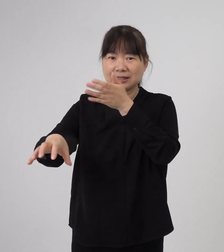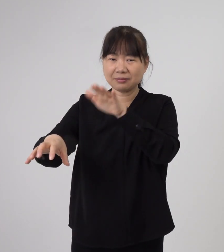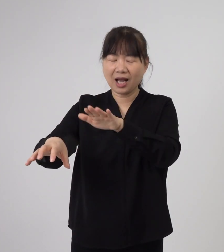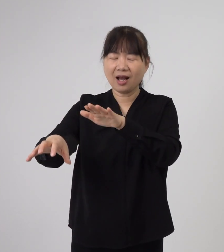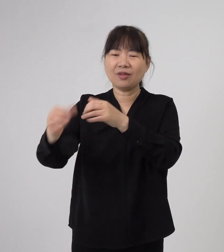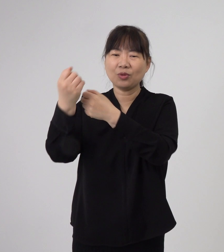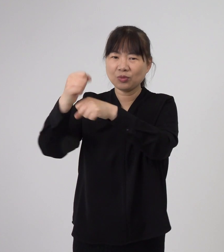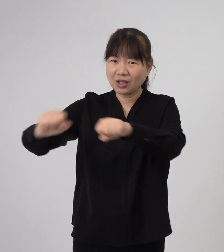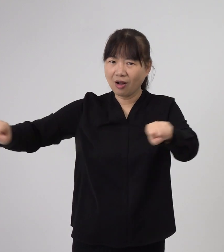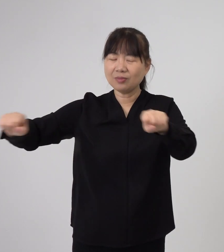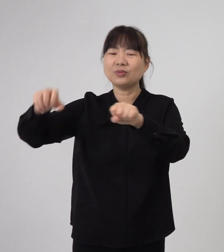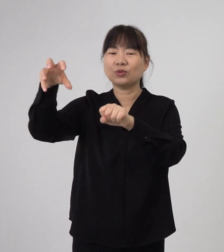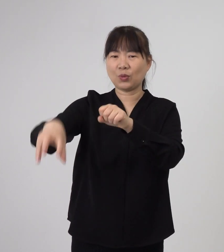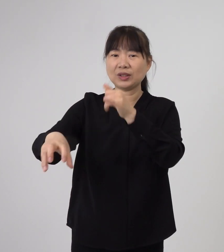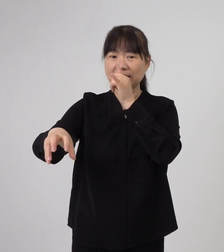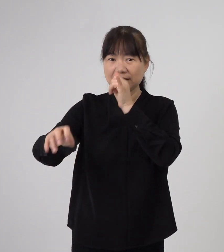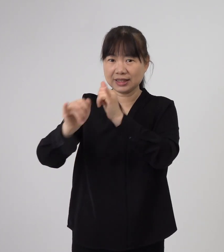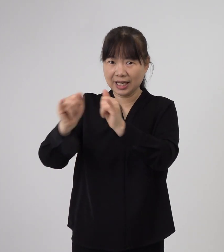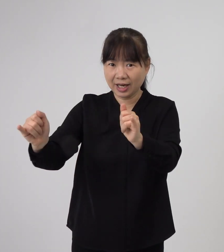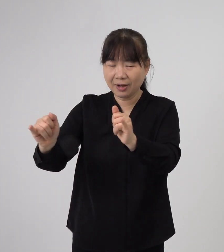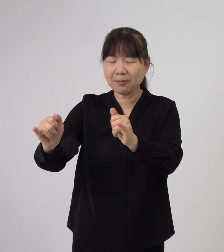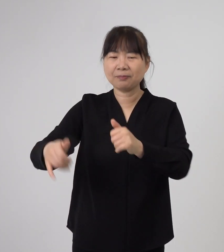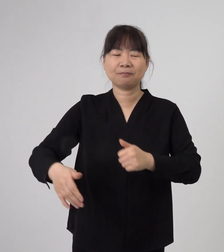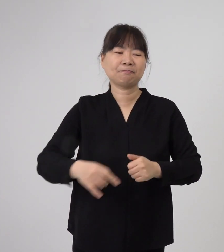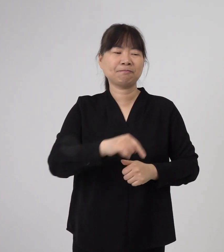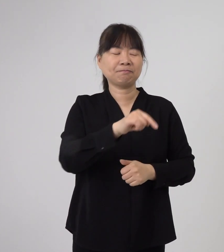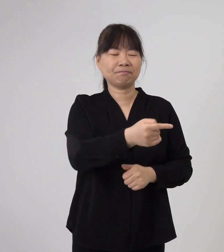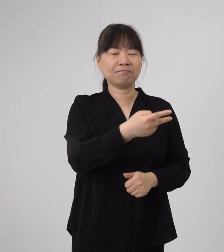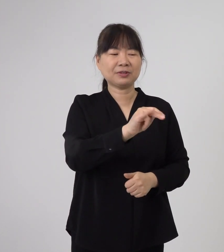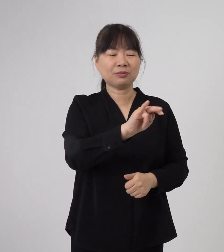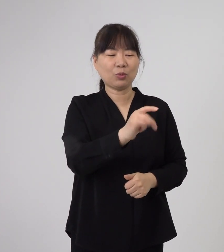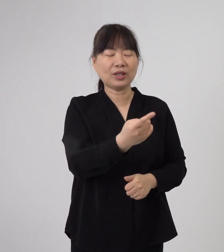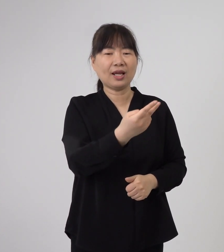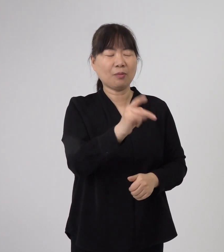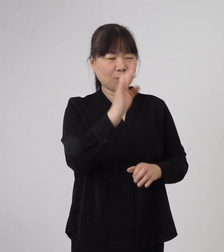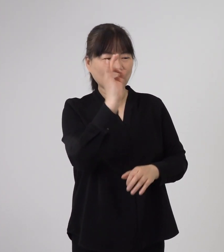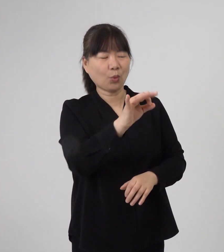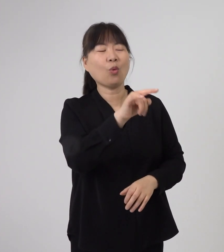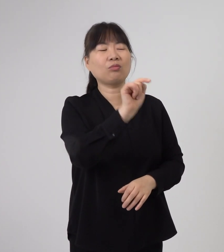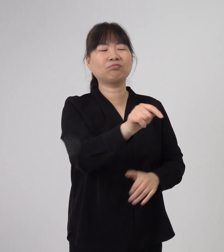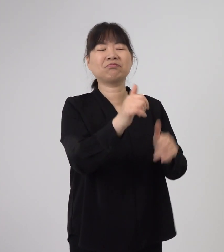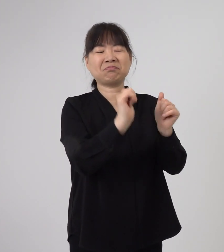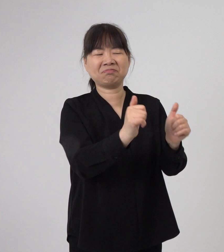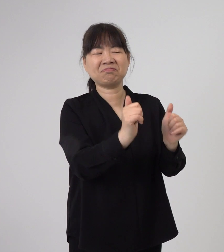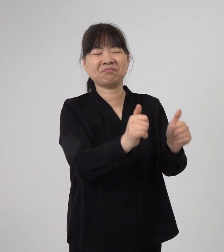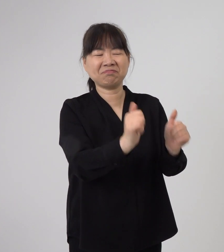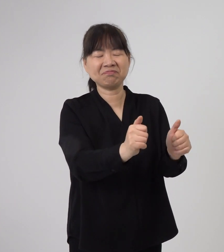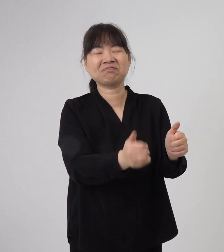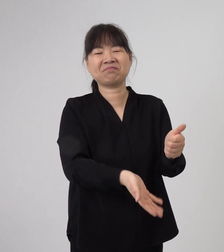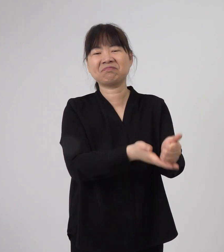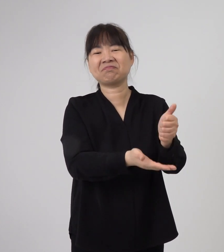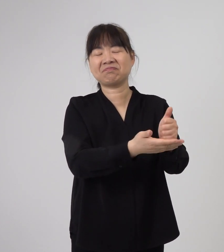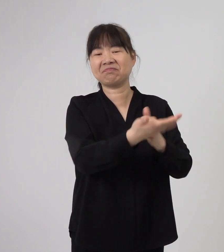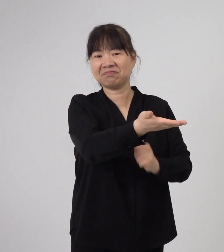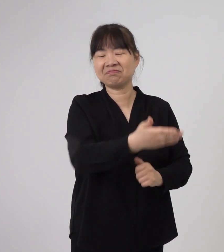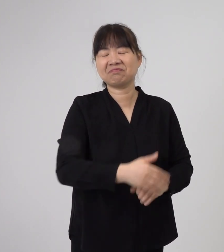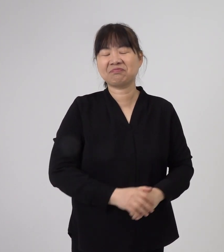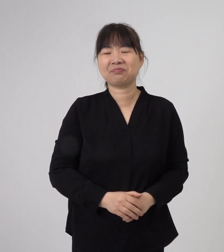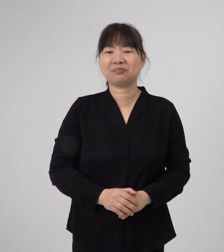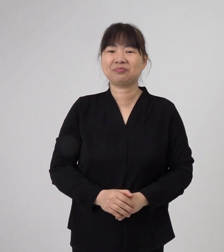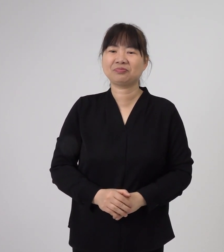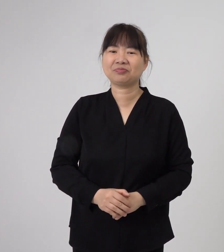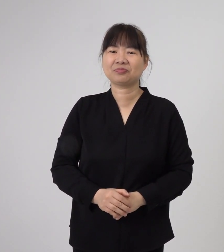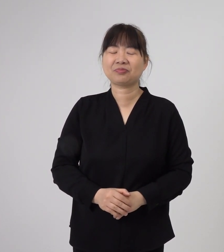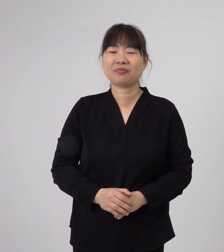좋았어요, 나빴어요? 누구든지 인정하는 청년이었어요. 그 청년이라면.